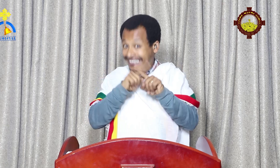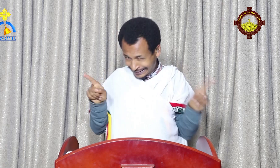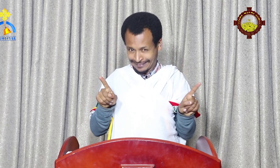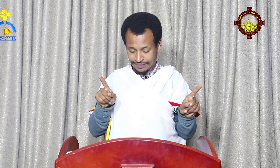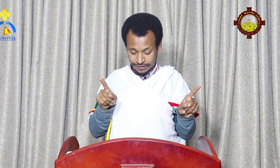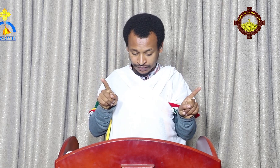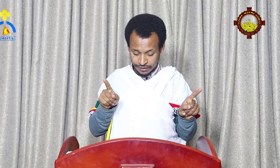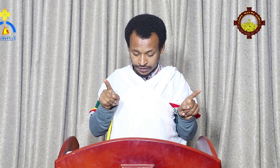ግን